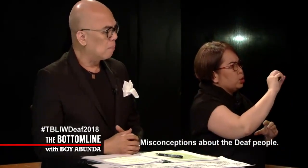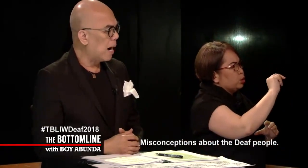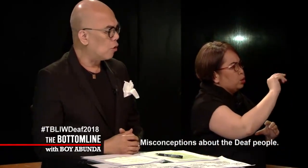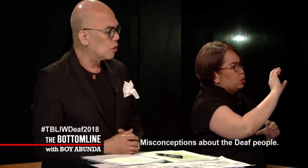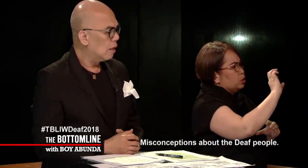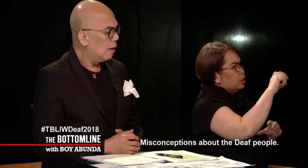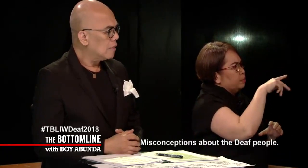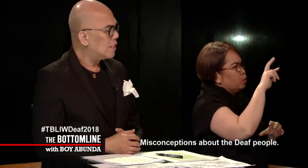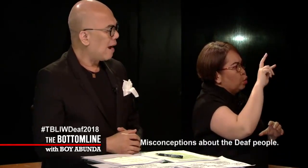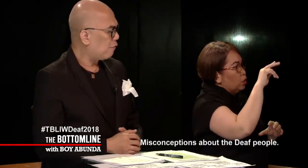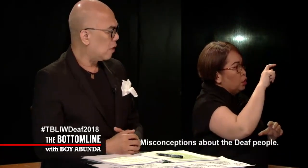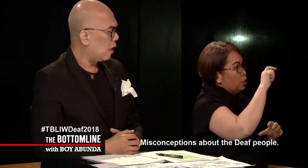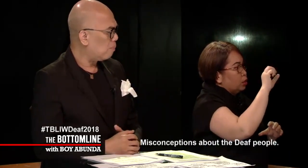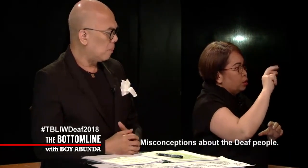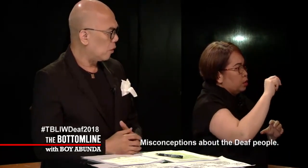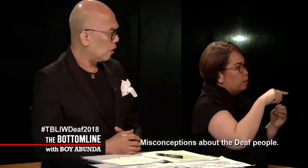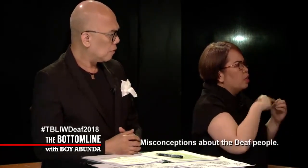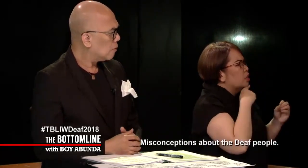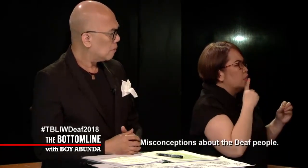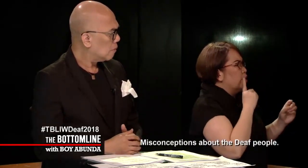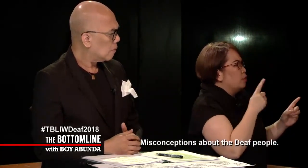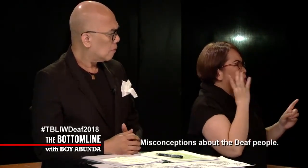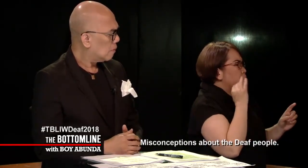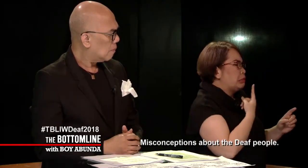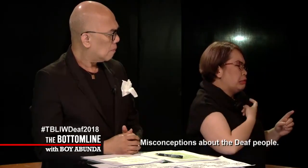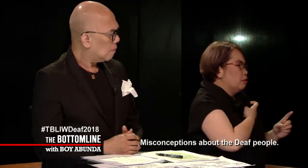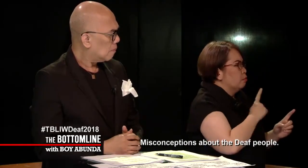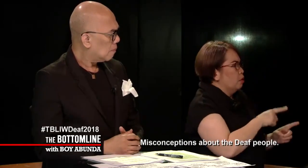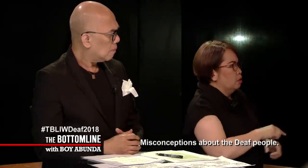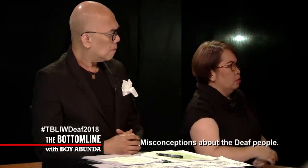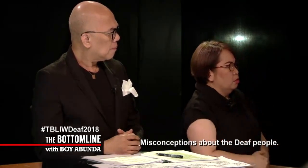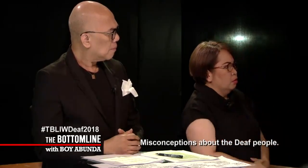misconceptions about the deaf people?